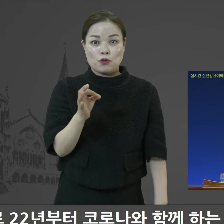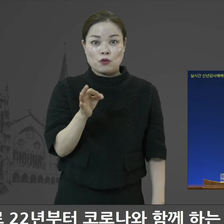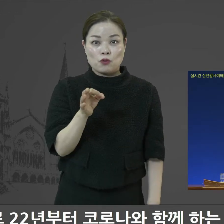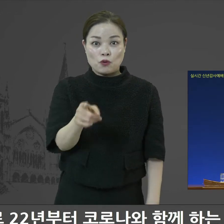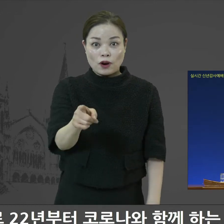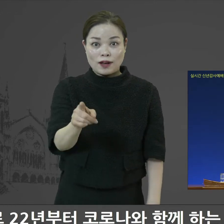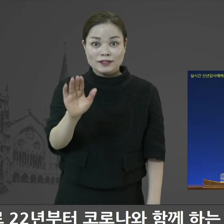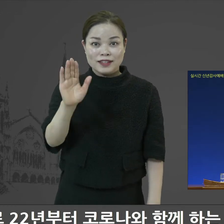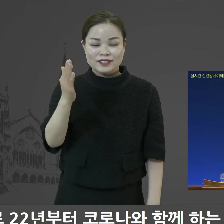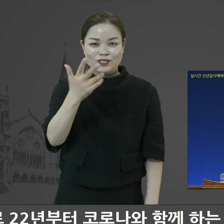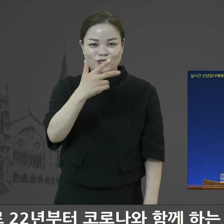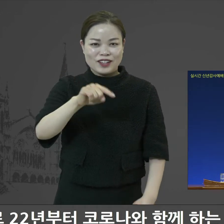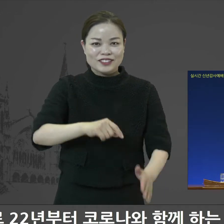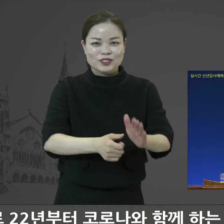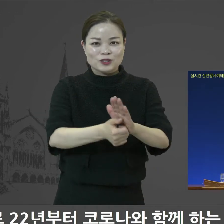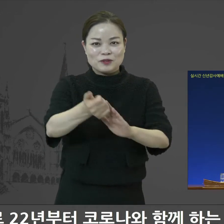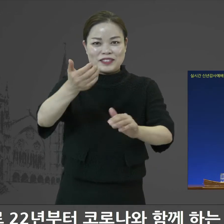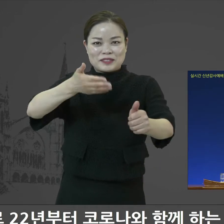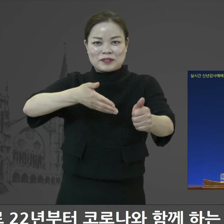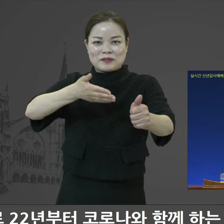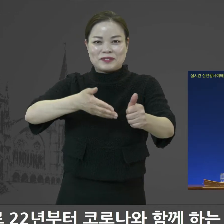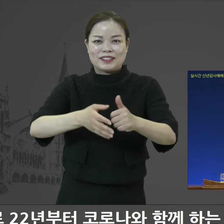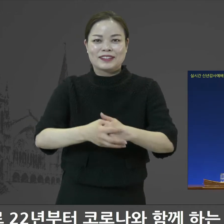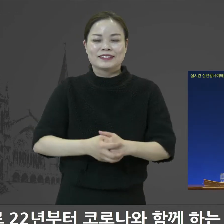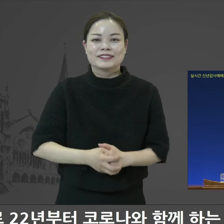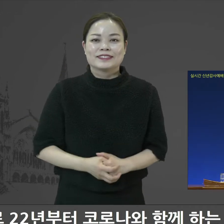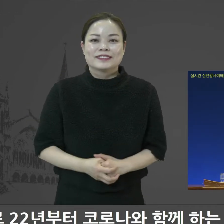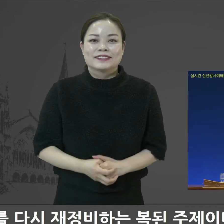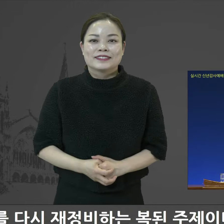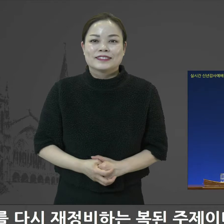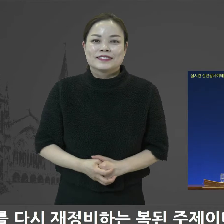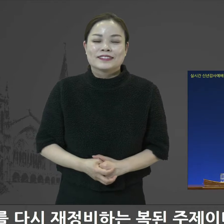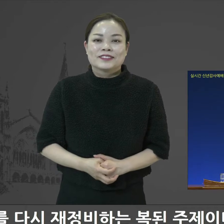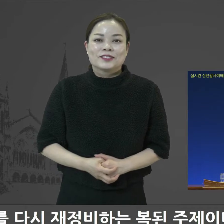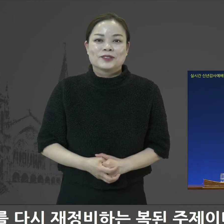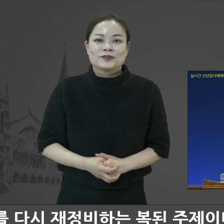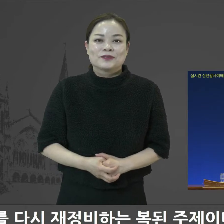주 안에서 소망해 봅니다.